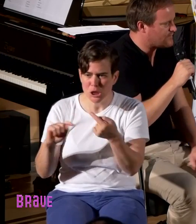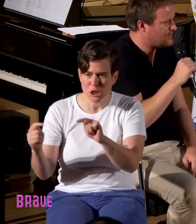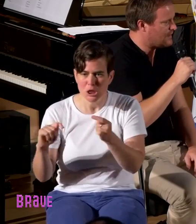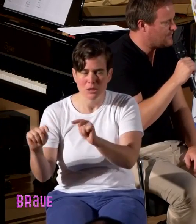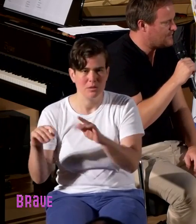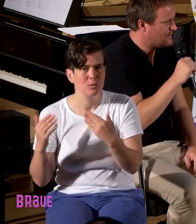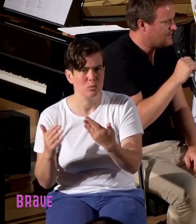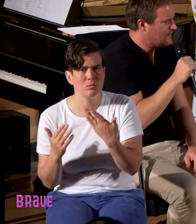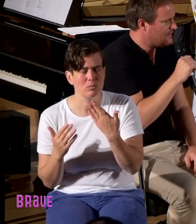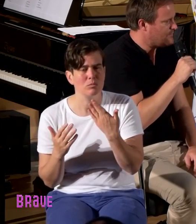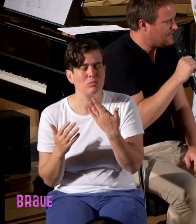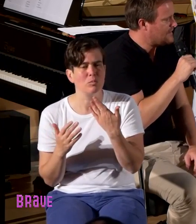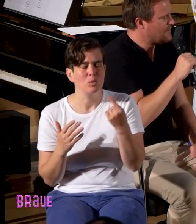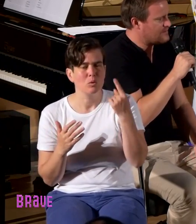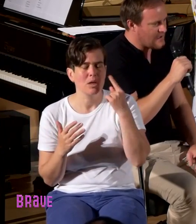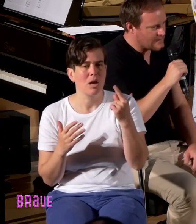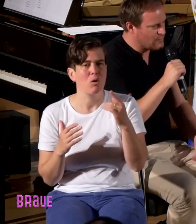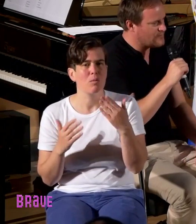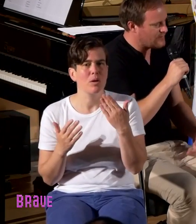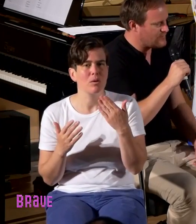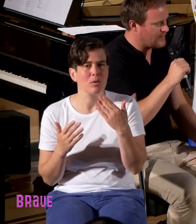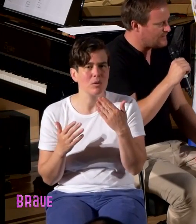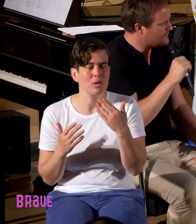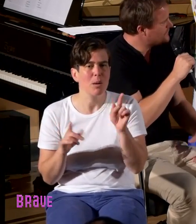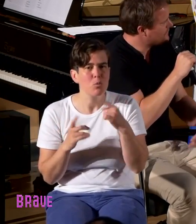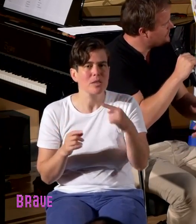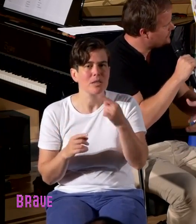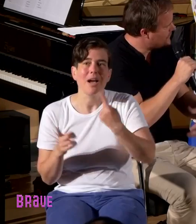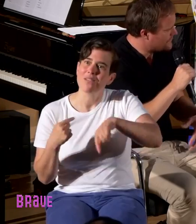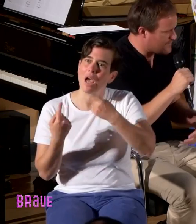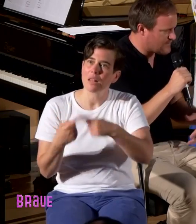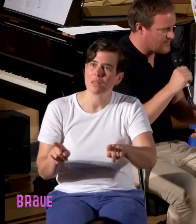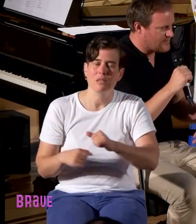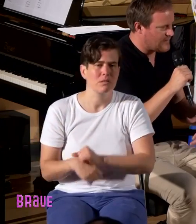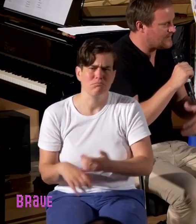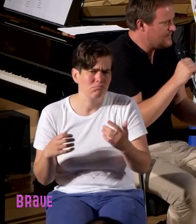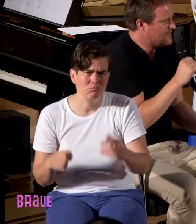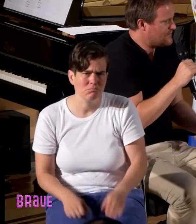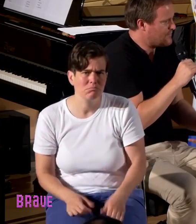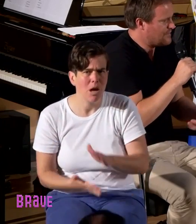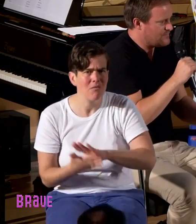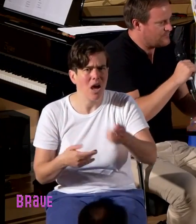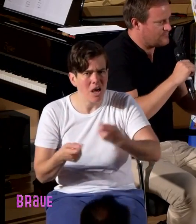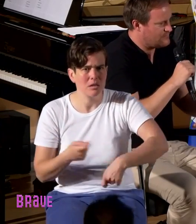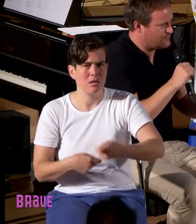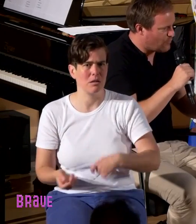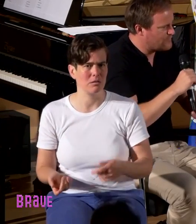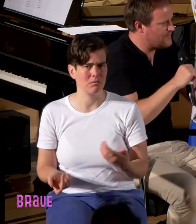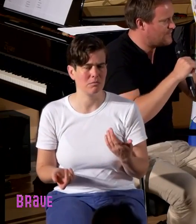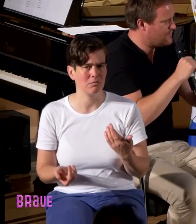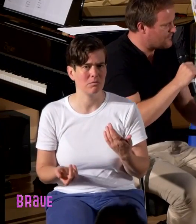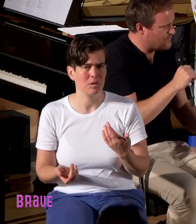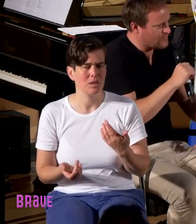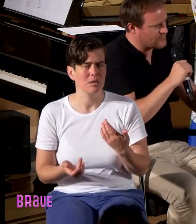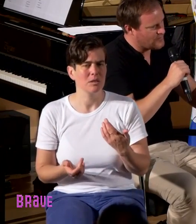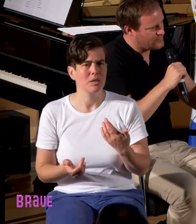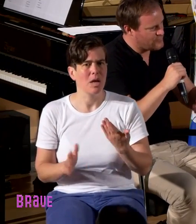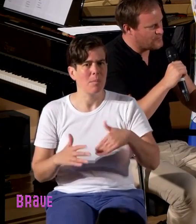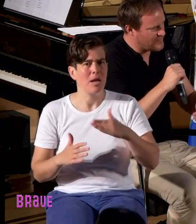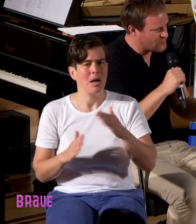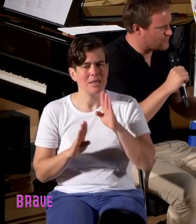glauben auch, dass wir damit nicht immer sagen müssen, dass wir anders sind, sondern wir wollen einfach agieren, so ein bisschen